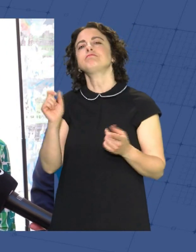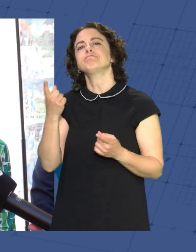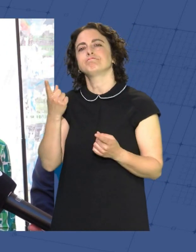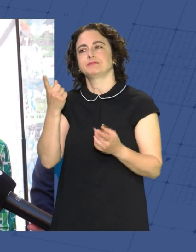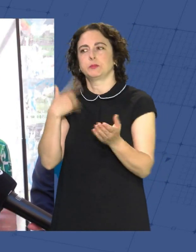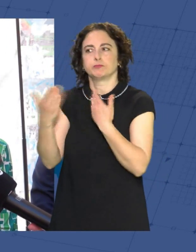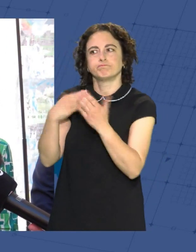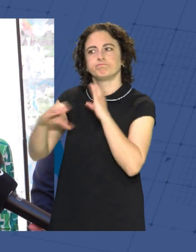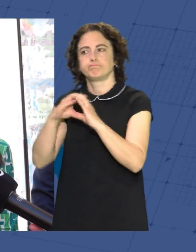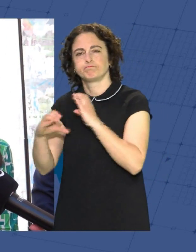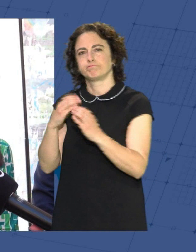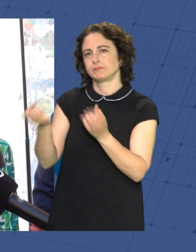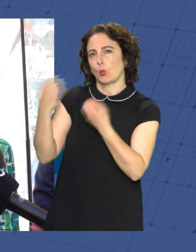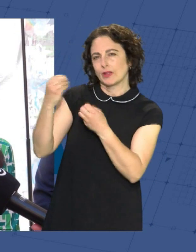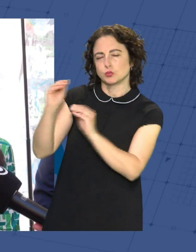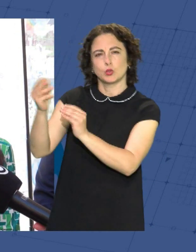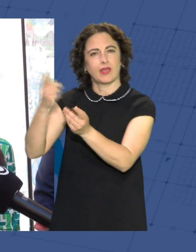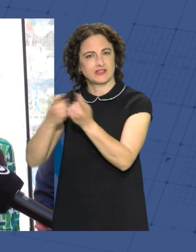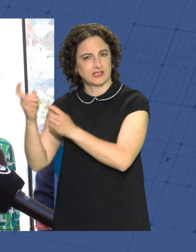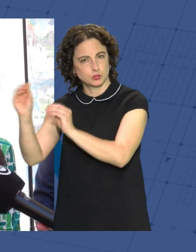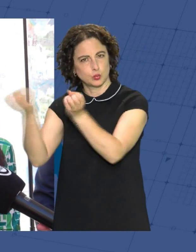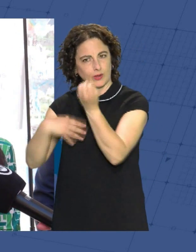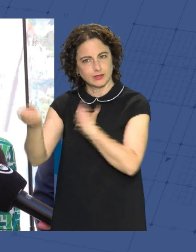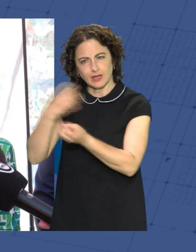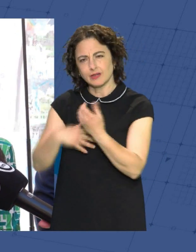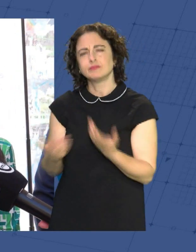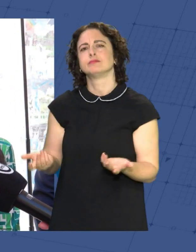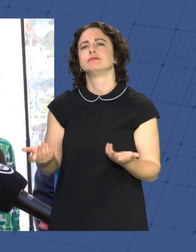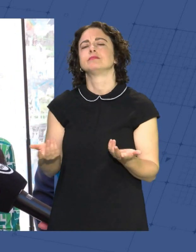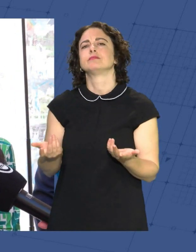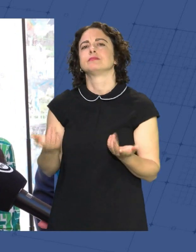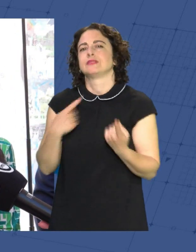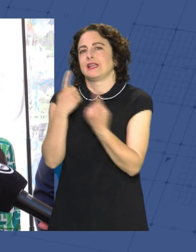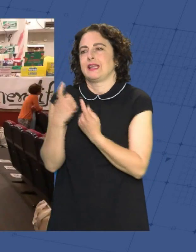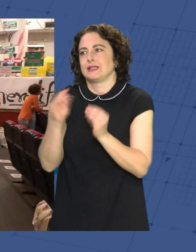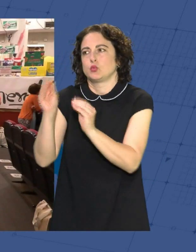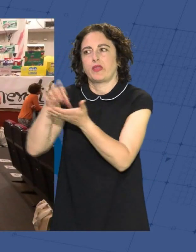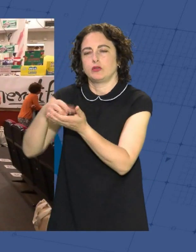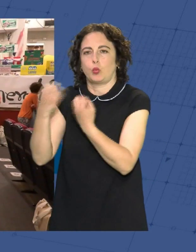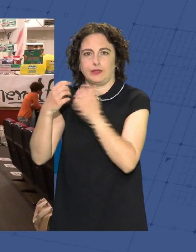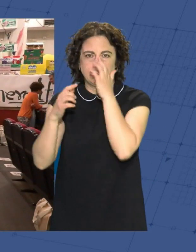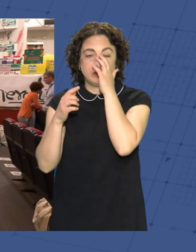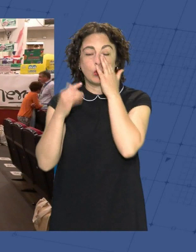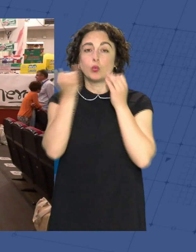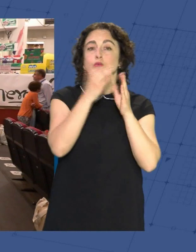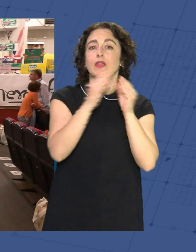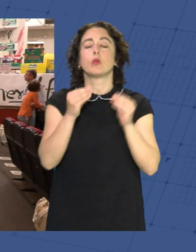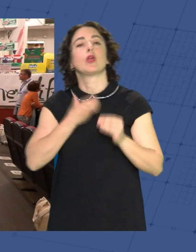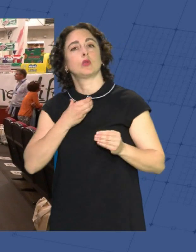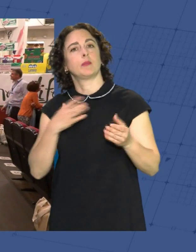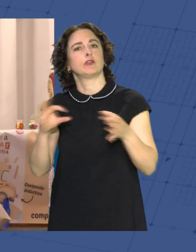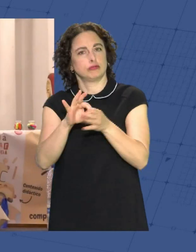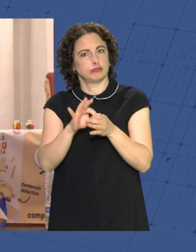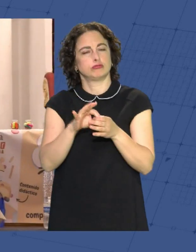entendimiento, los que nos cuentan sus necesidades, las deficiencias que puedan tener sus centros. Junta de Andalucía y Ayuntamiento